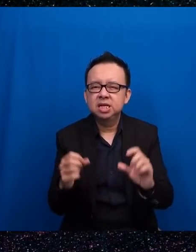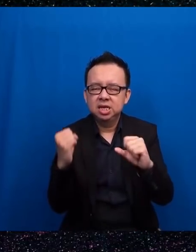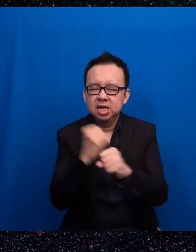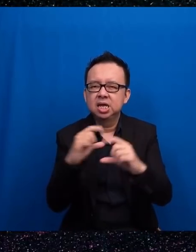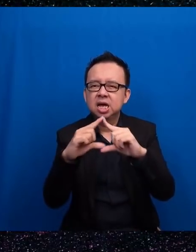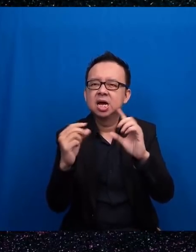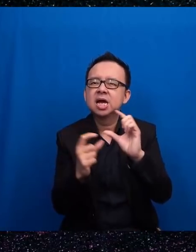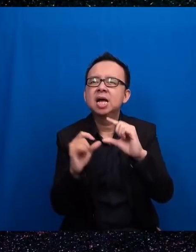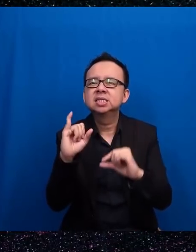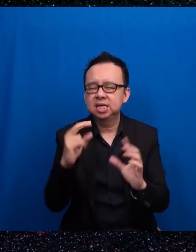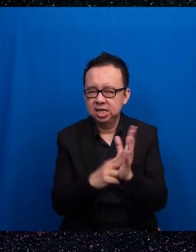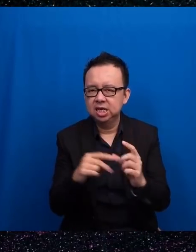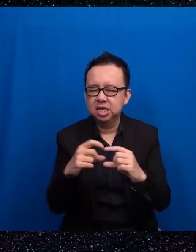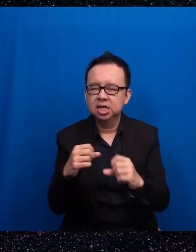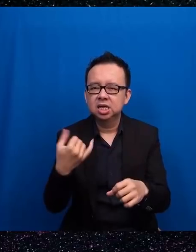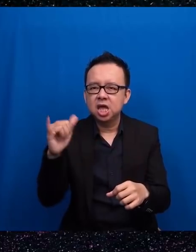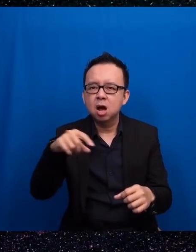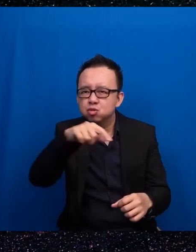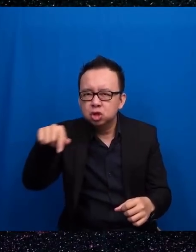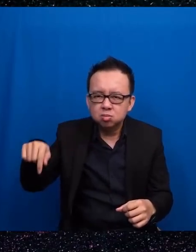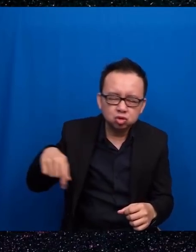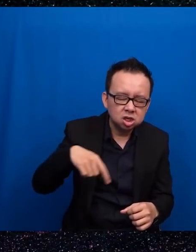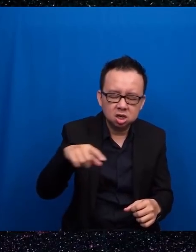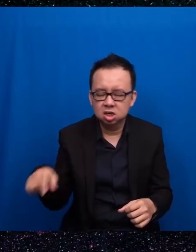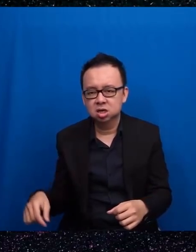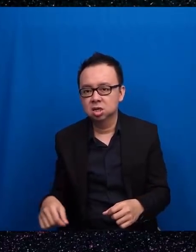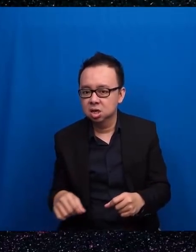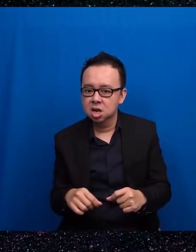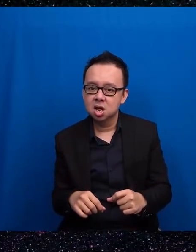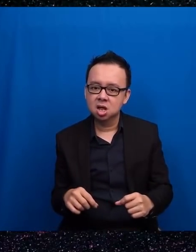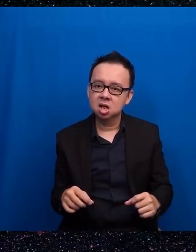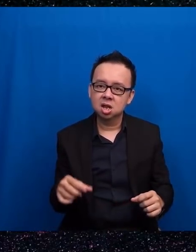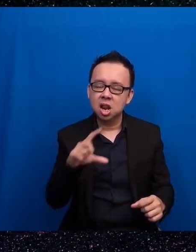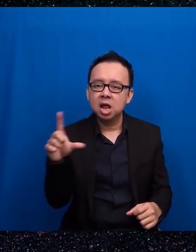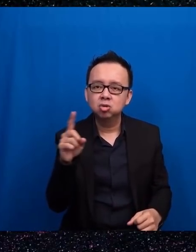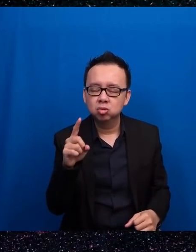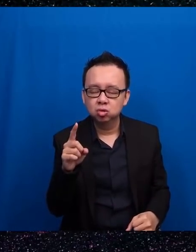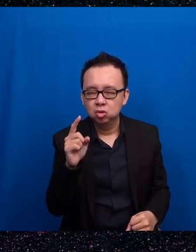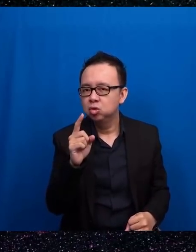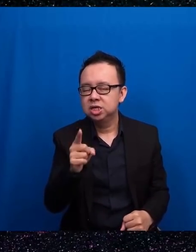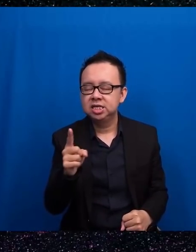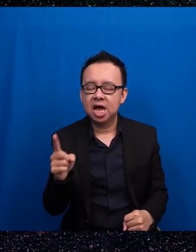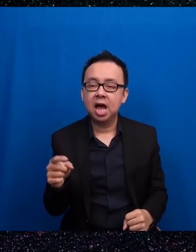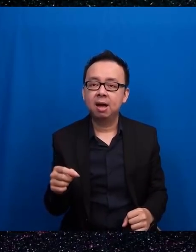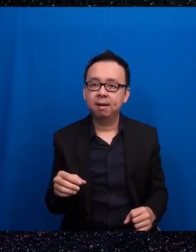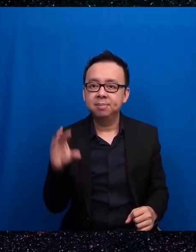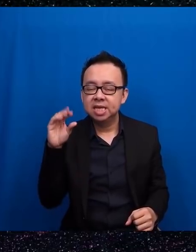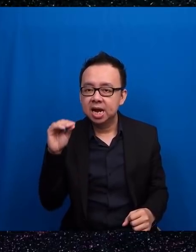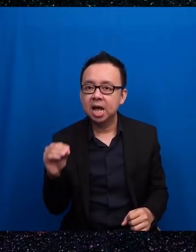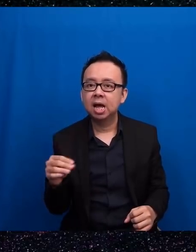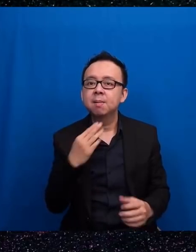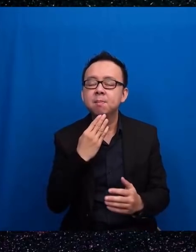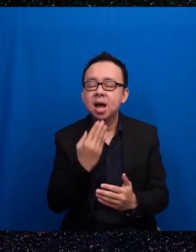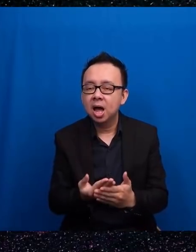adas ranjang kematian. Dia baru berkata sorry kepada istri dan baru berkata maaf sama anak selama ini